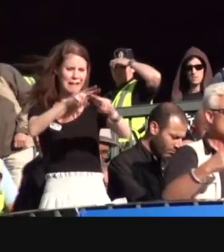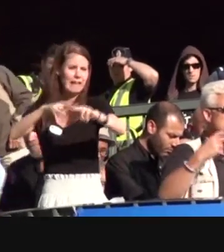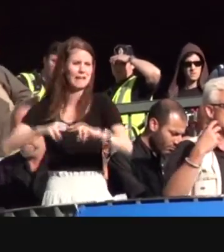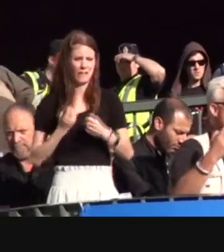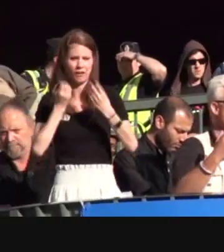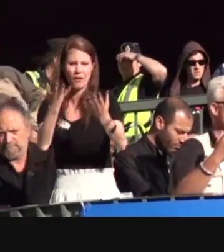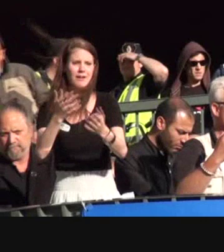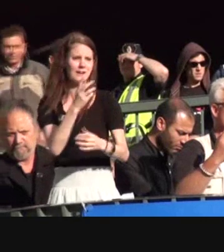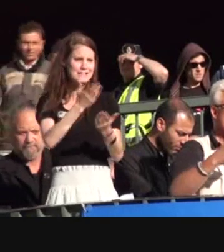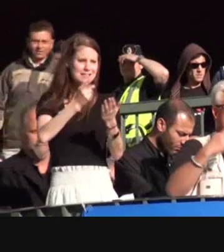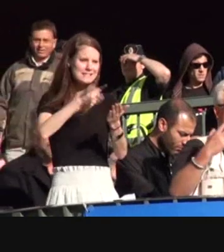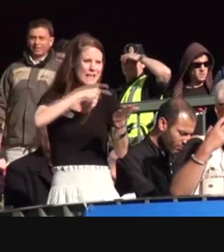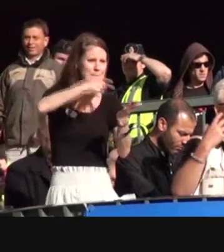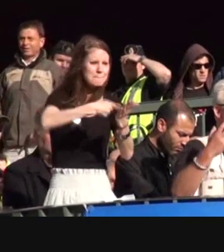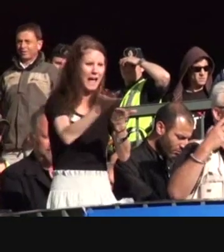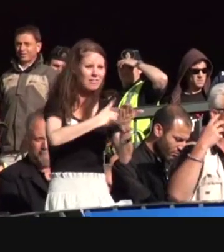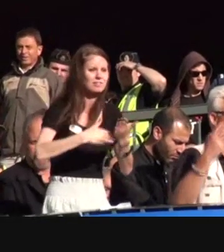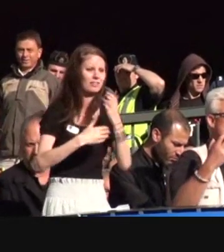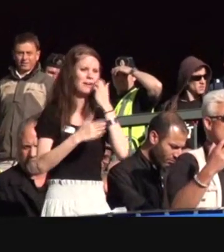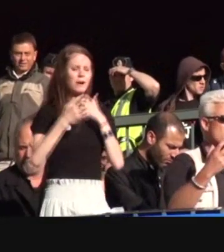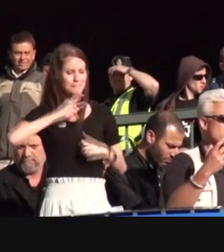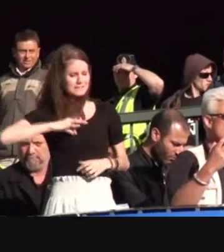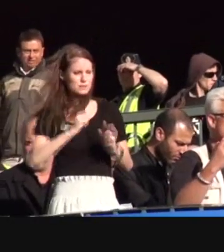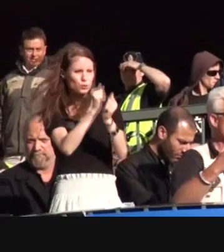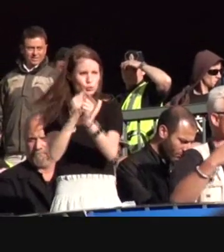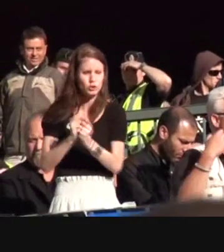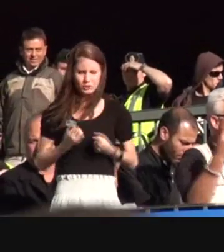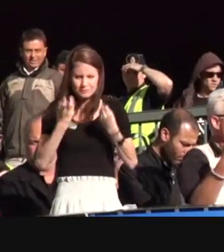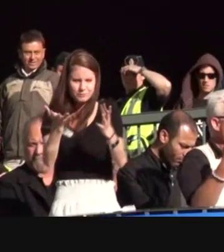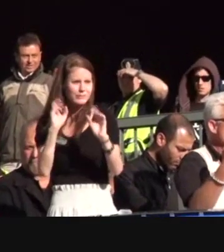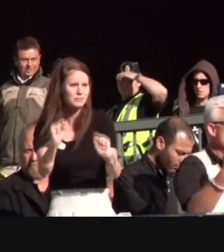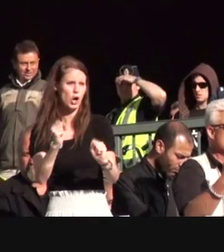avsaltningsanläggningar, cement, medicinsk utrustning,